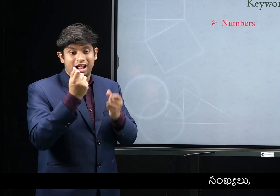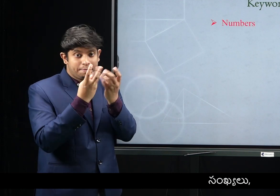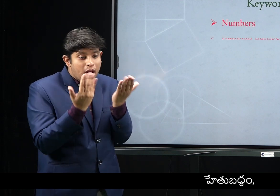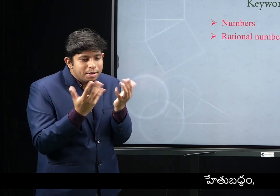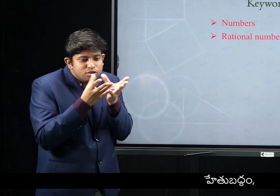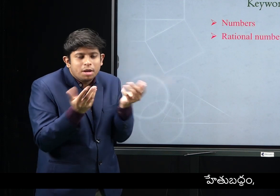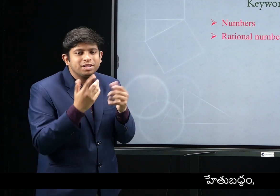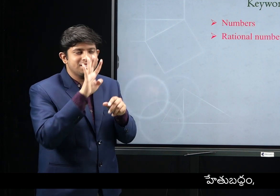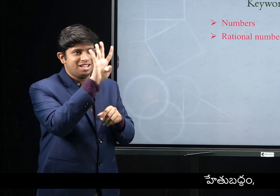హేతుబద్ధం,